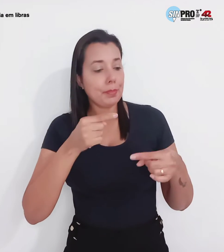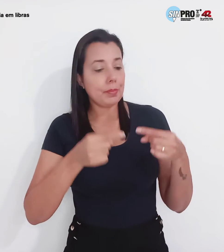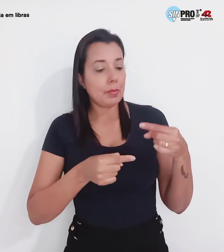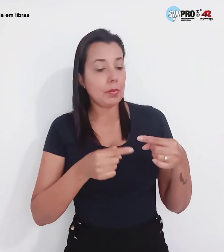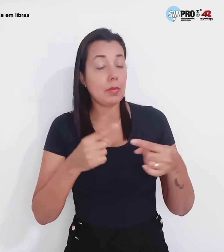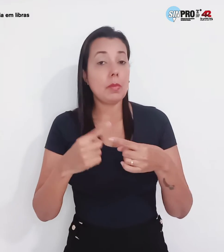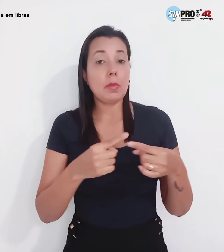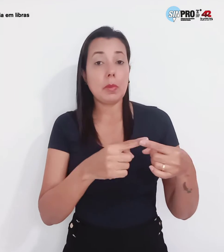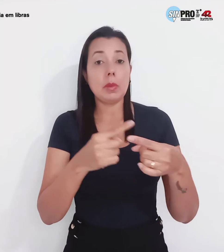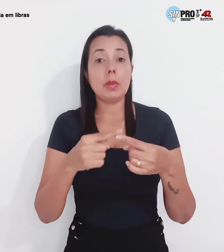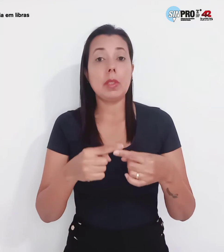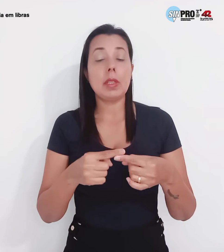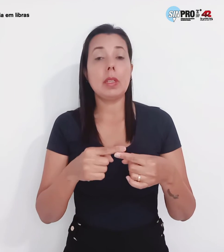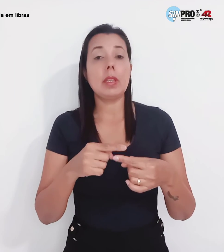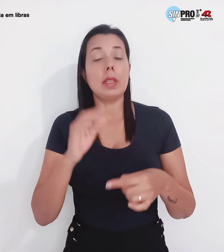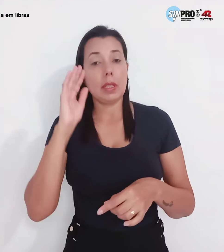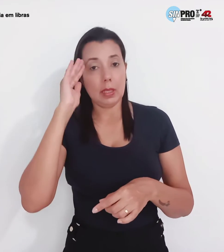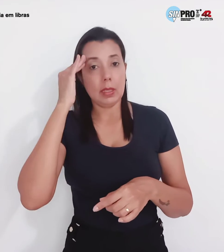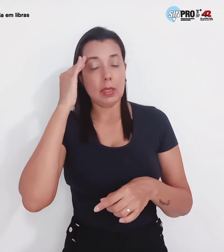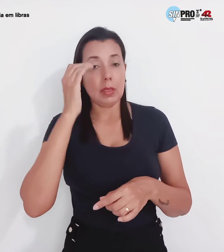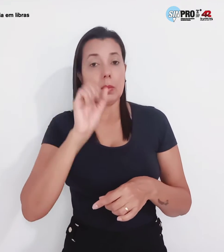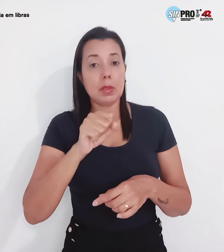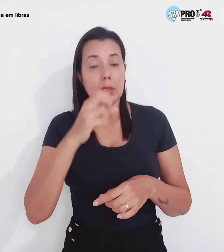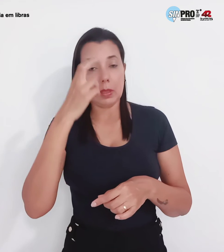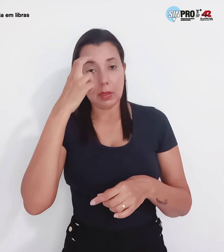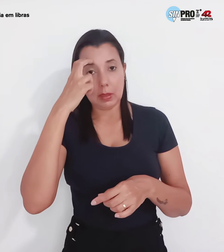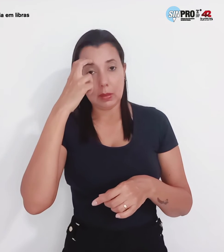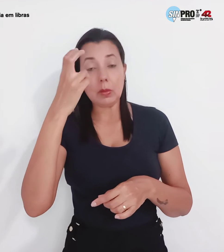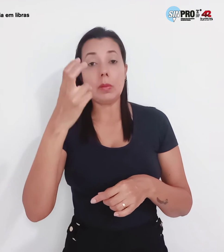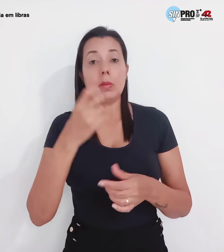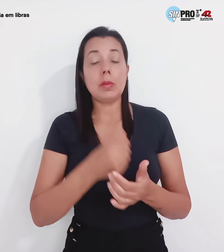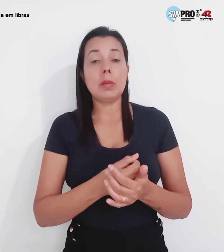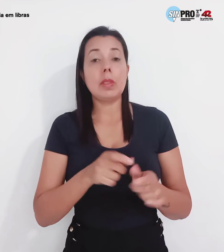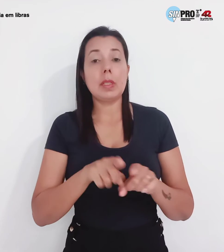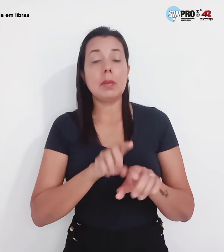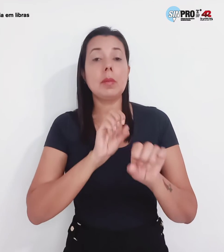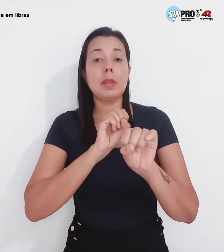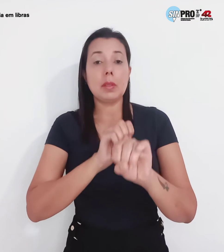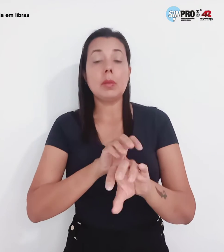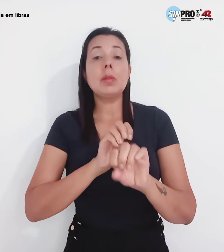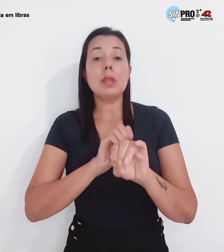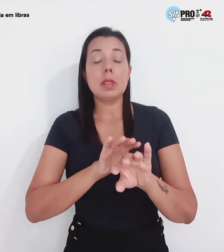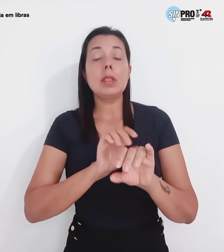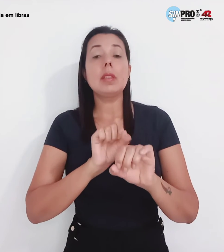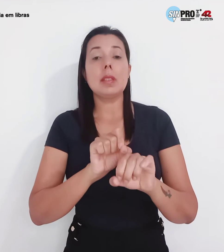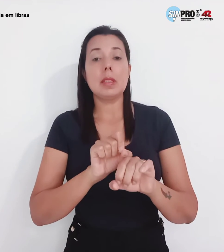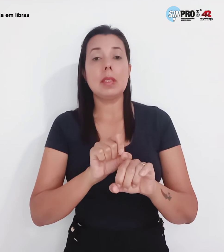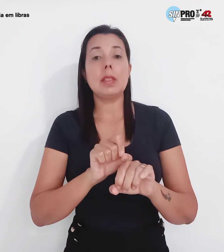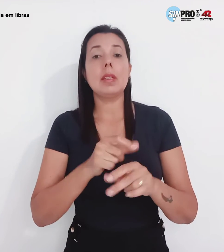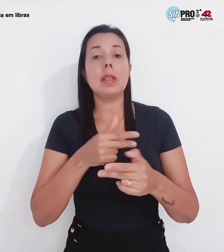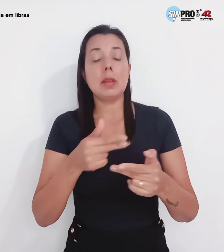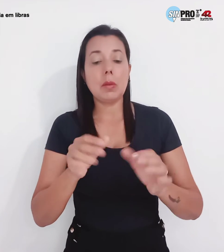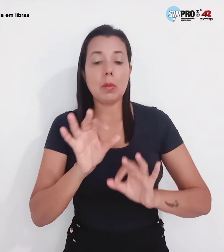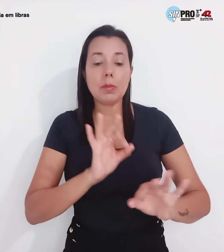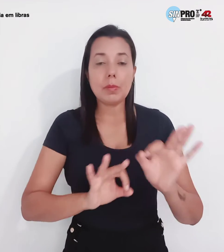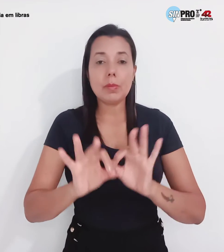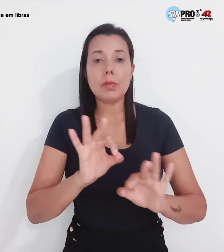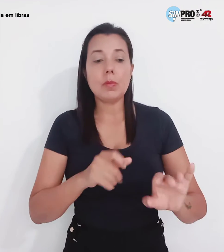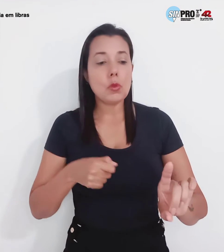porque entendemos que a cultura e a educação são instrumentos de luta